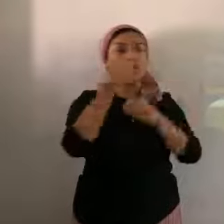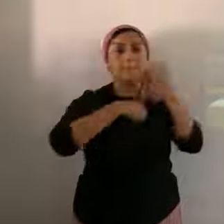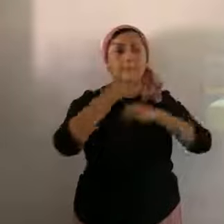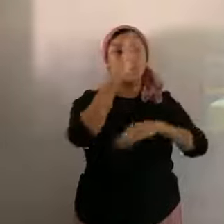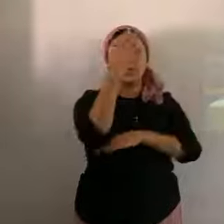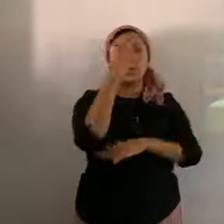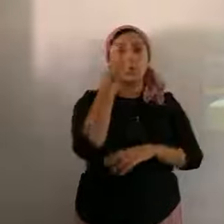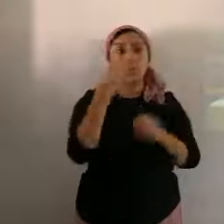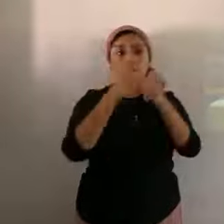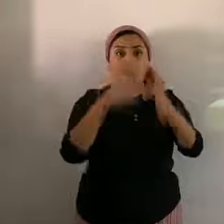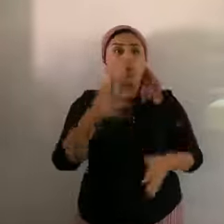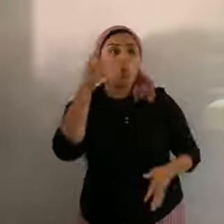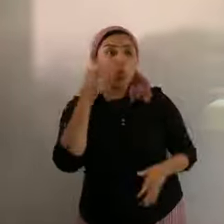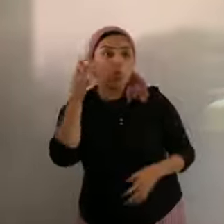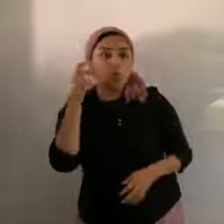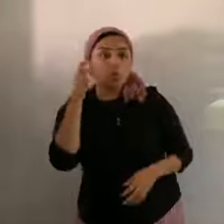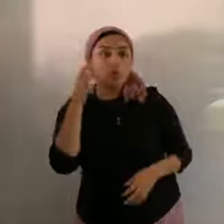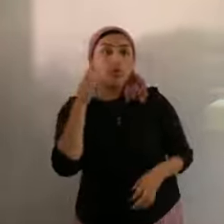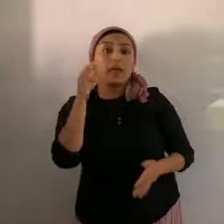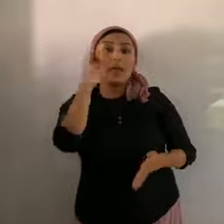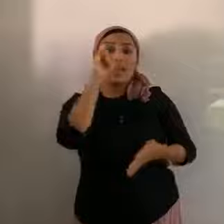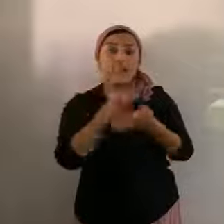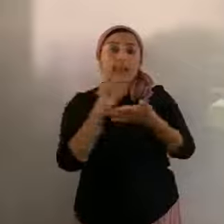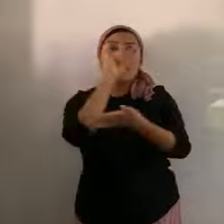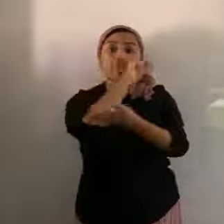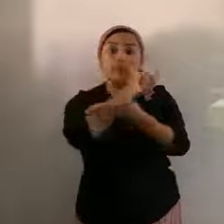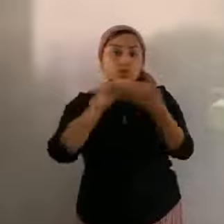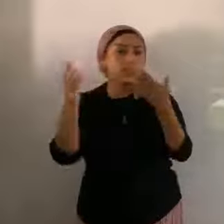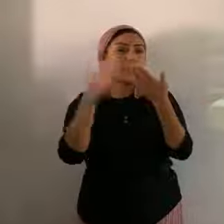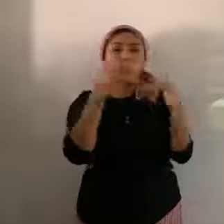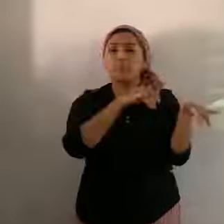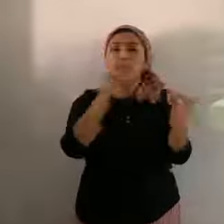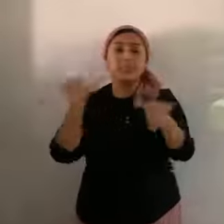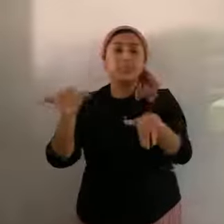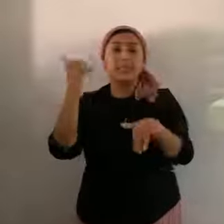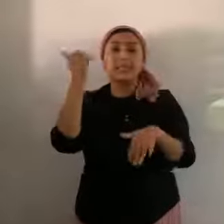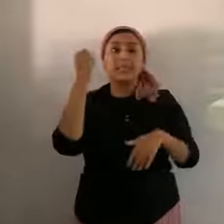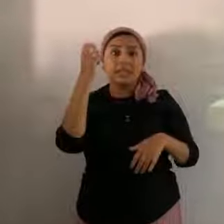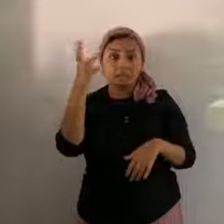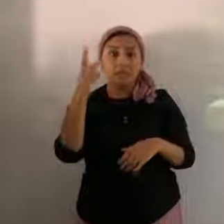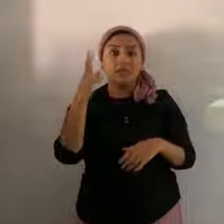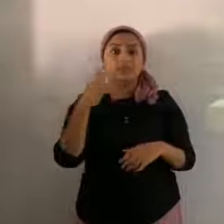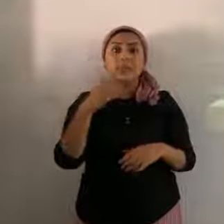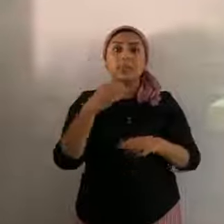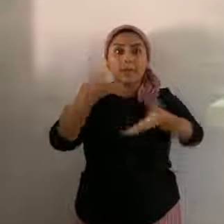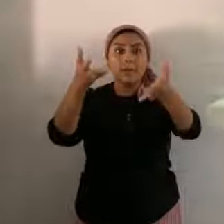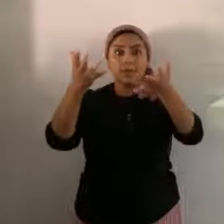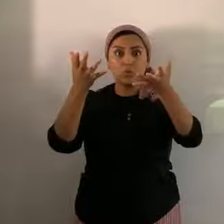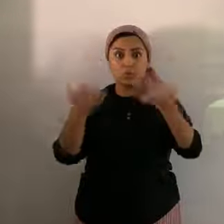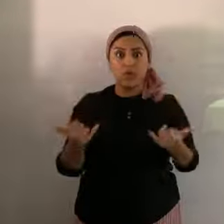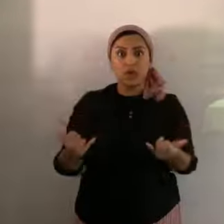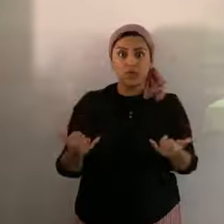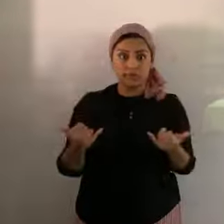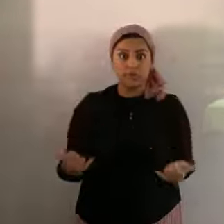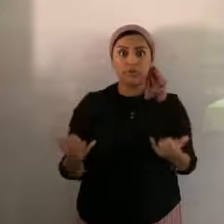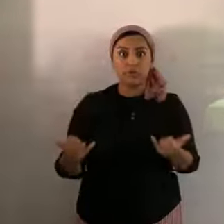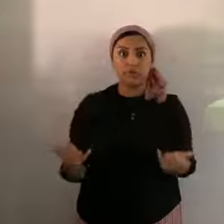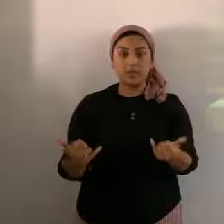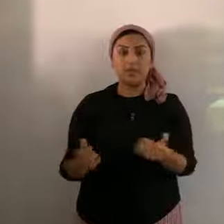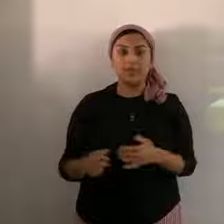lo oyeron sus discípulos. Este verso es como si Yahshua lo estuviera pronunciando ahora